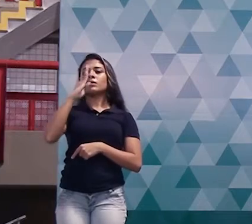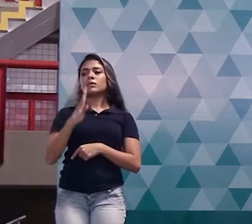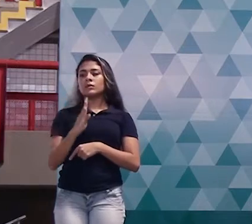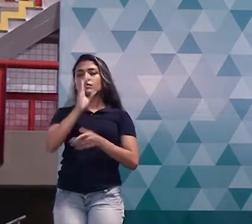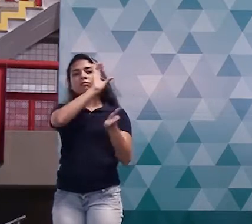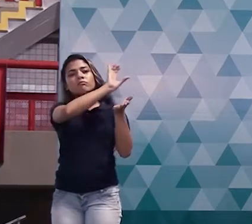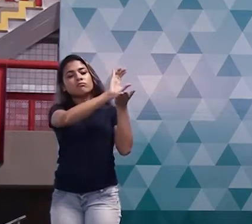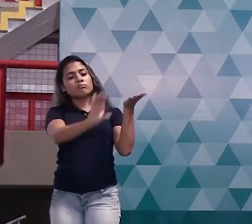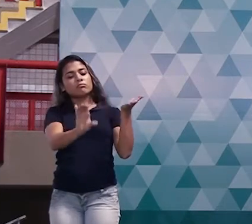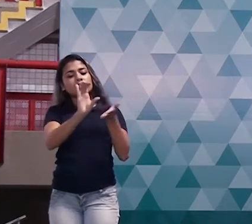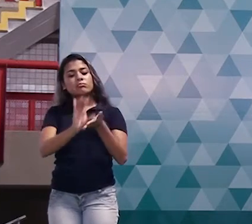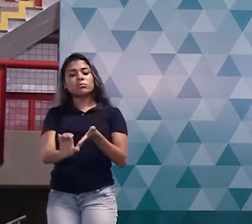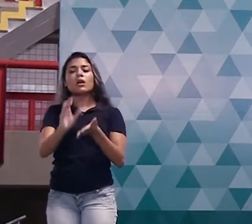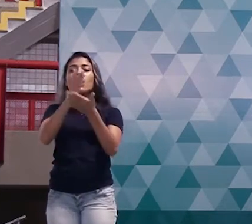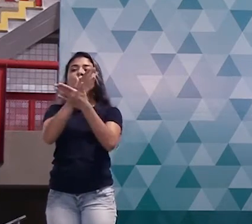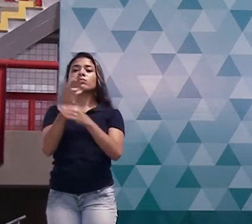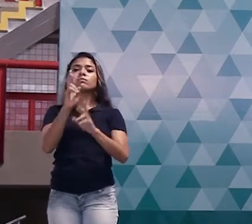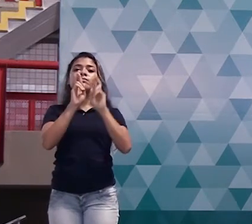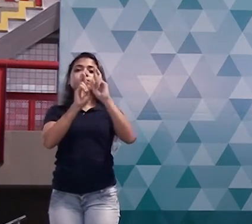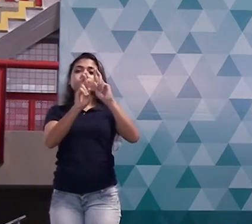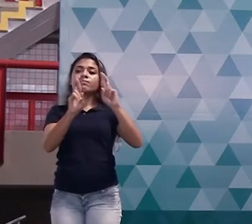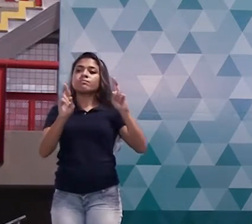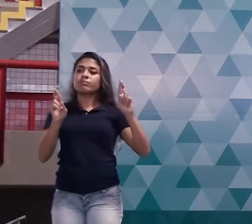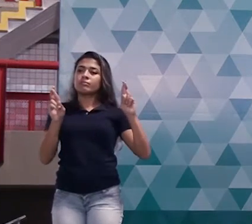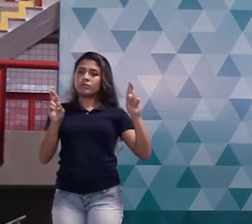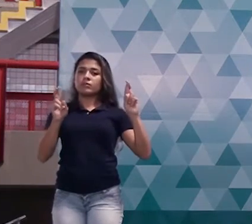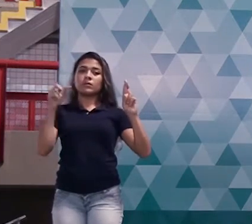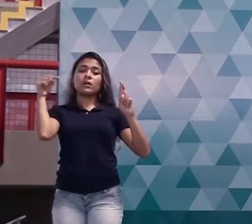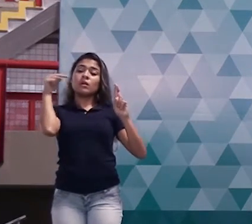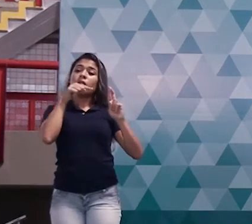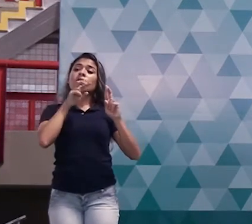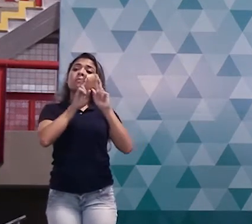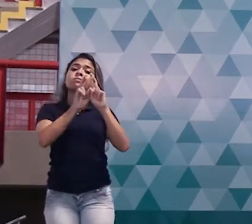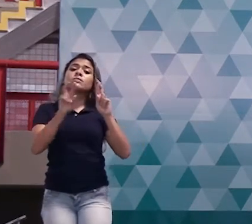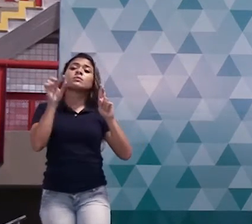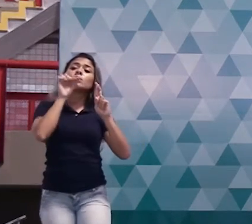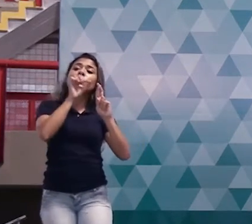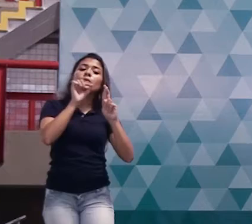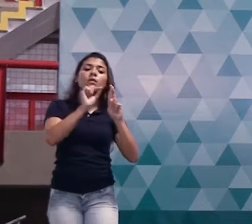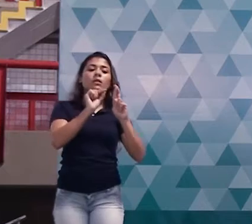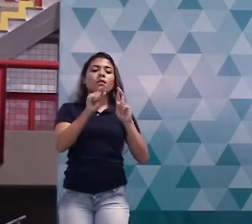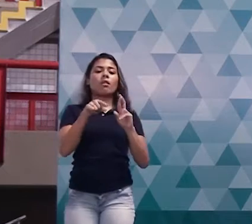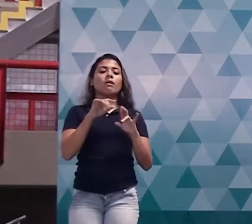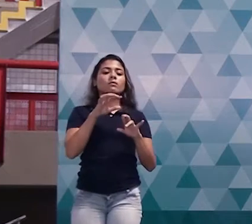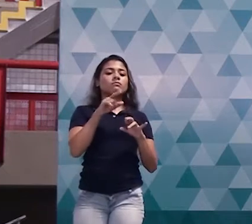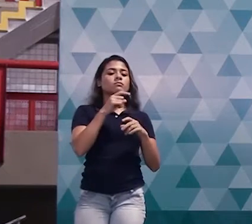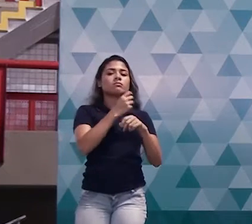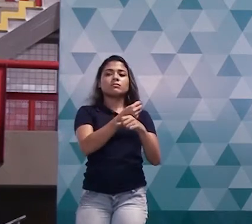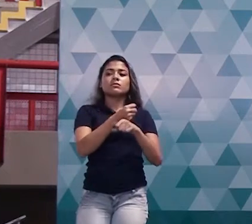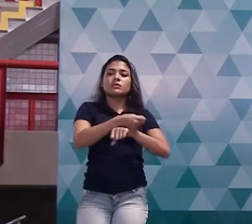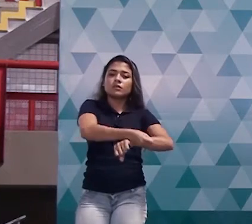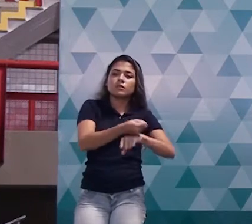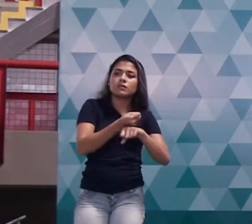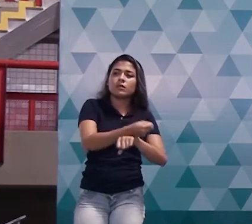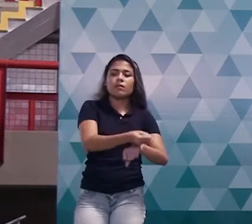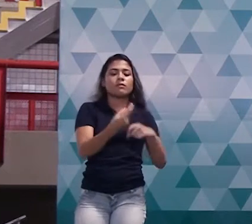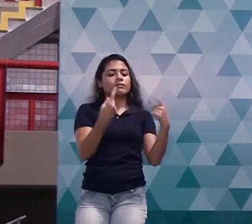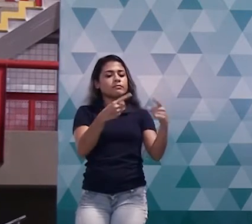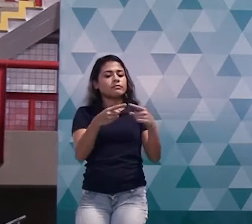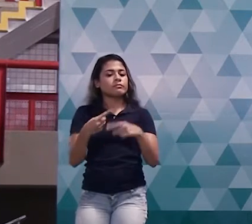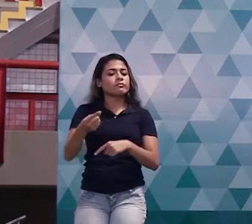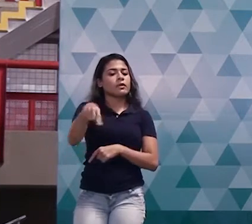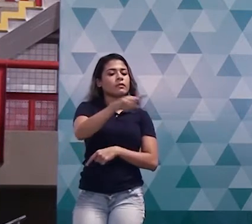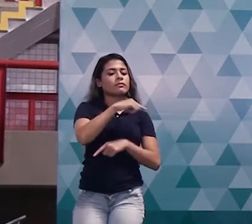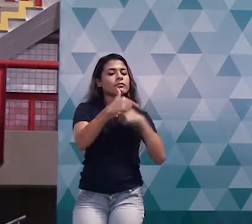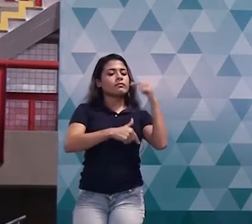é o responsável das finanças. Os senhores de engenho, então, compravam escravos, compravam máquina, produziam a cana-de-açúcar, faziam o melaço.